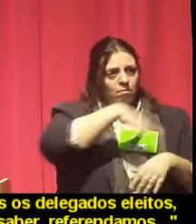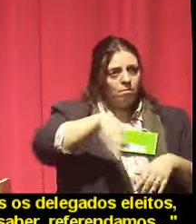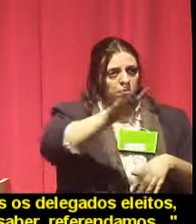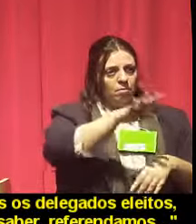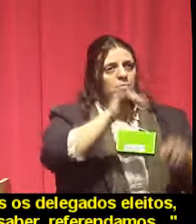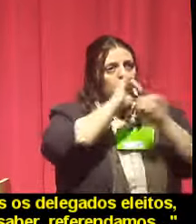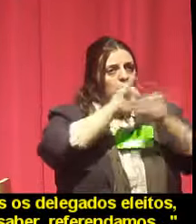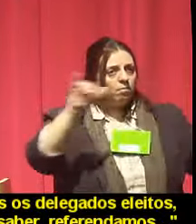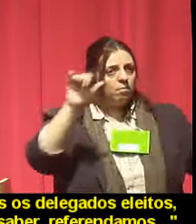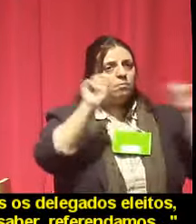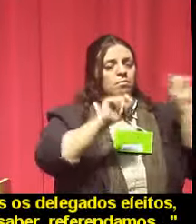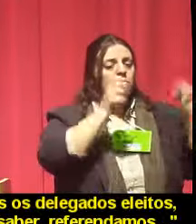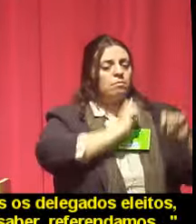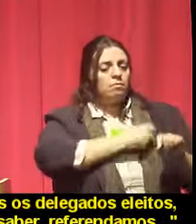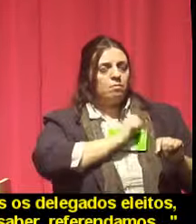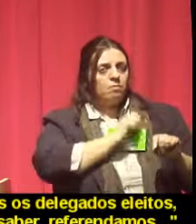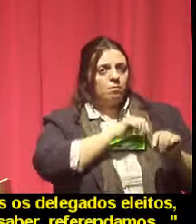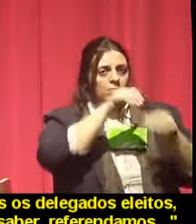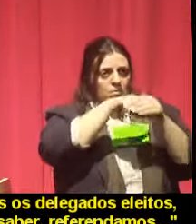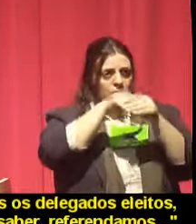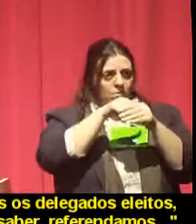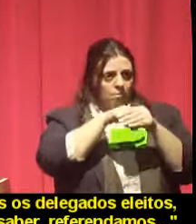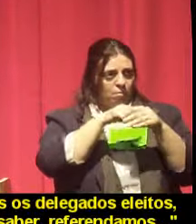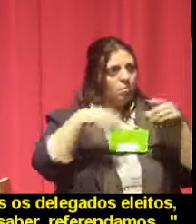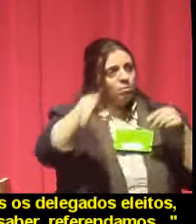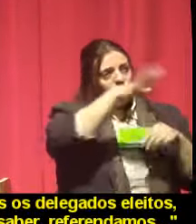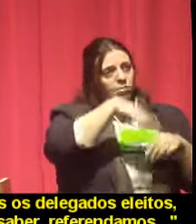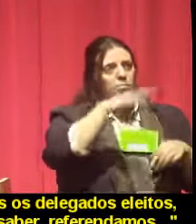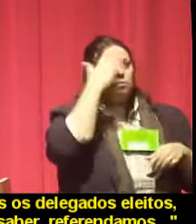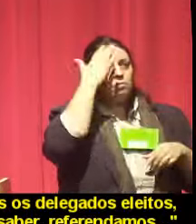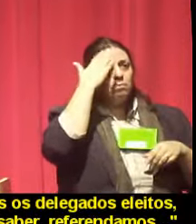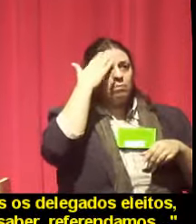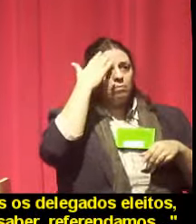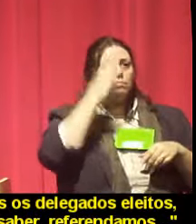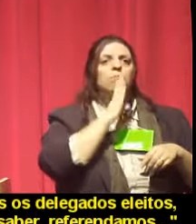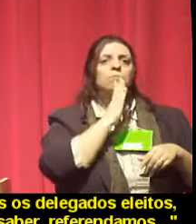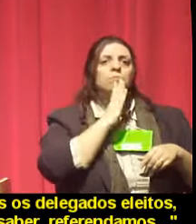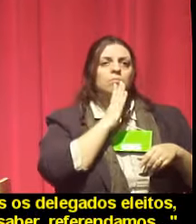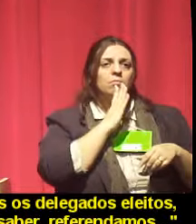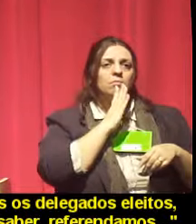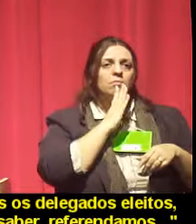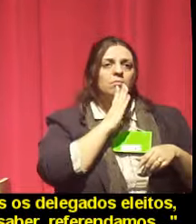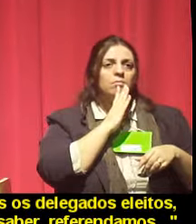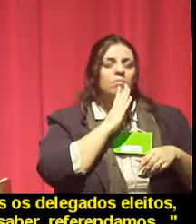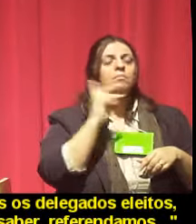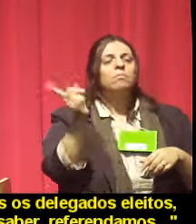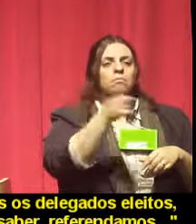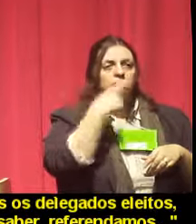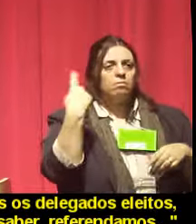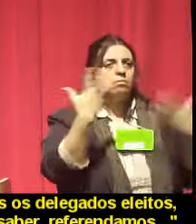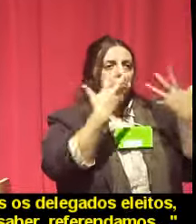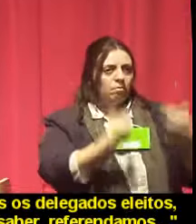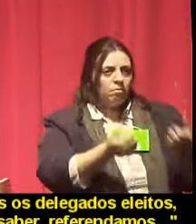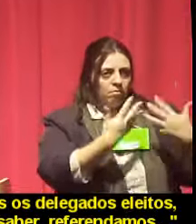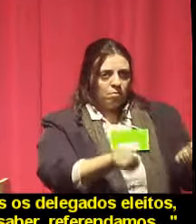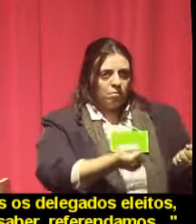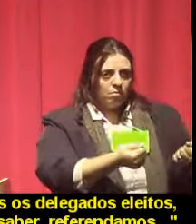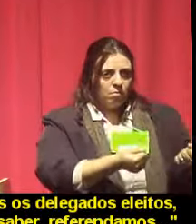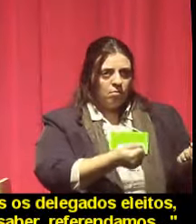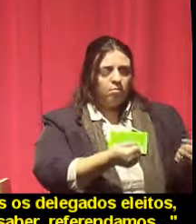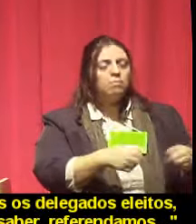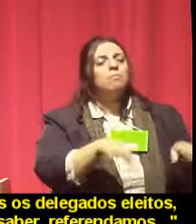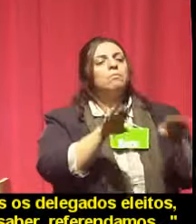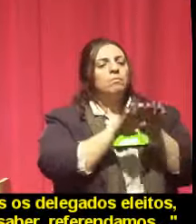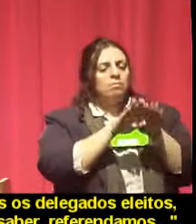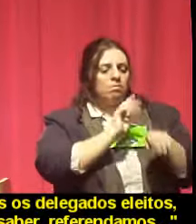anunciamos os delegados eleitos para que todo mundo possa saber, referendamos tanto os delegados quanto as propostas discutidas dos